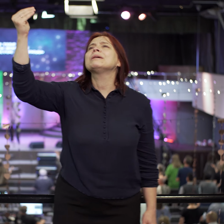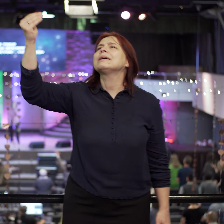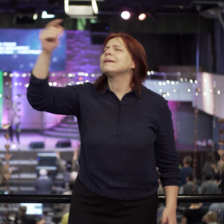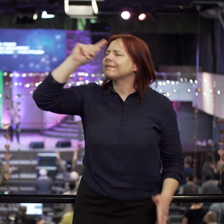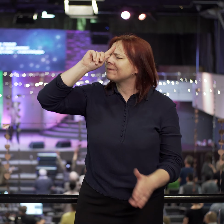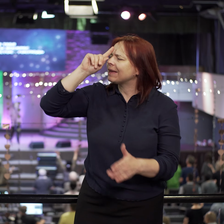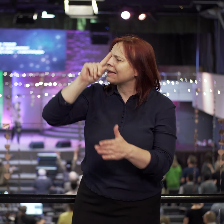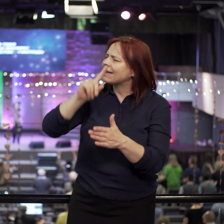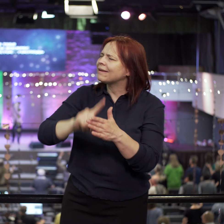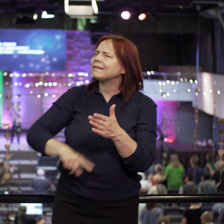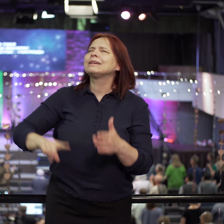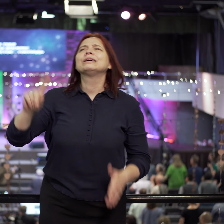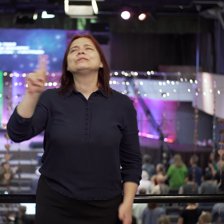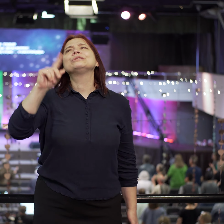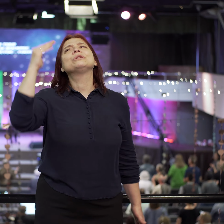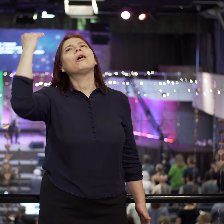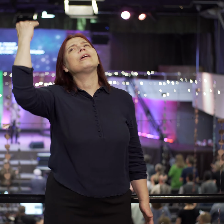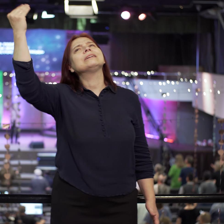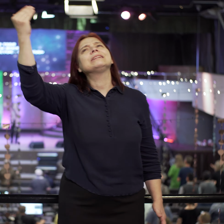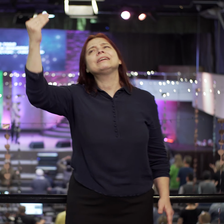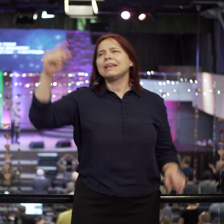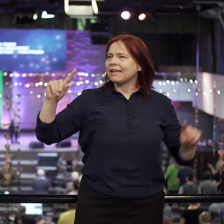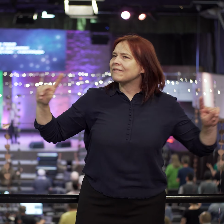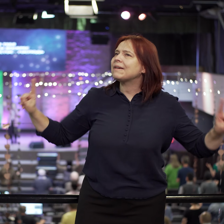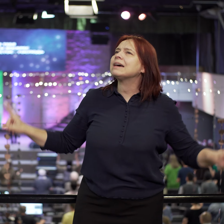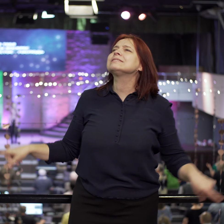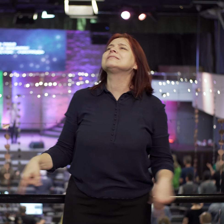Верю я, что Ты